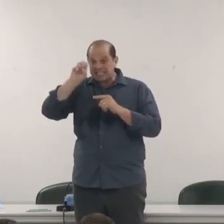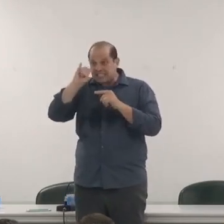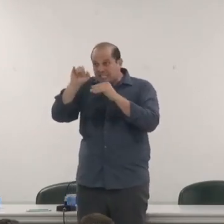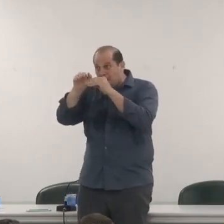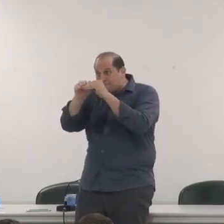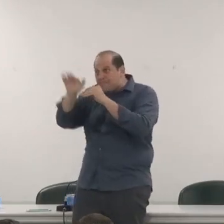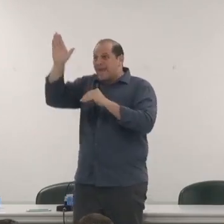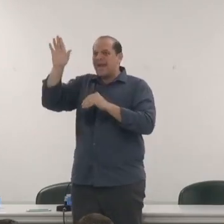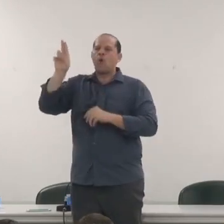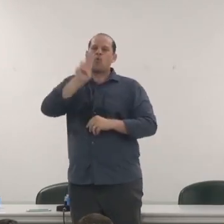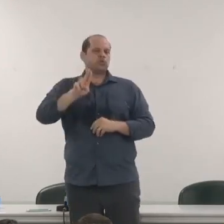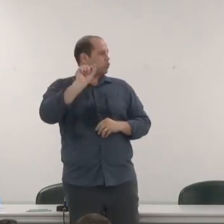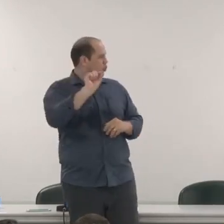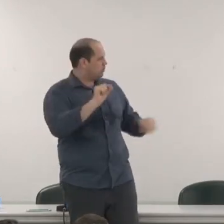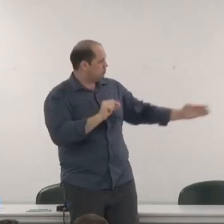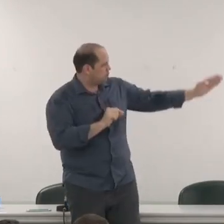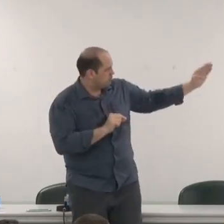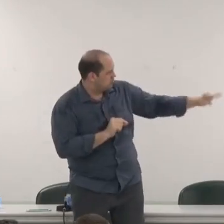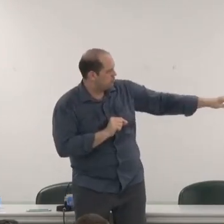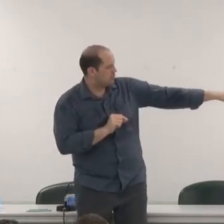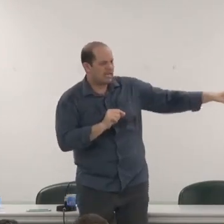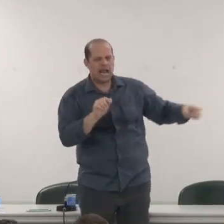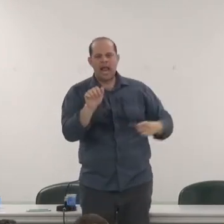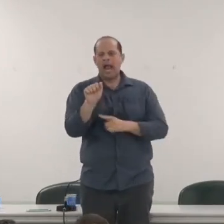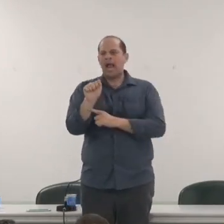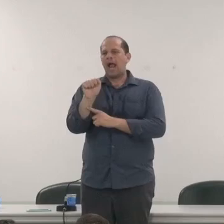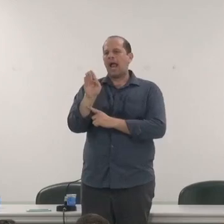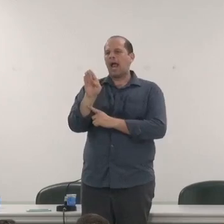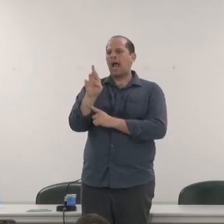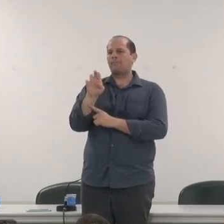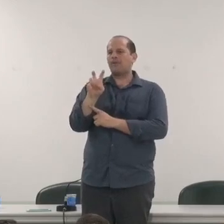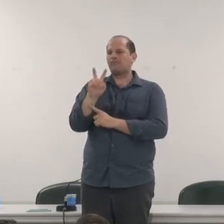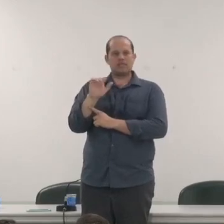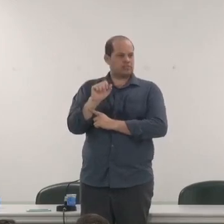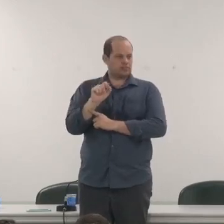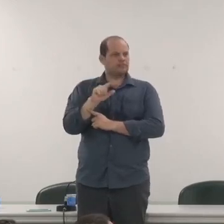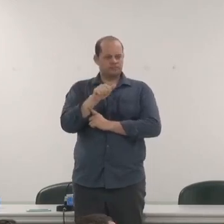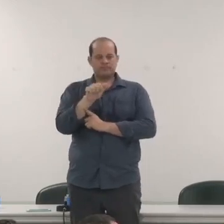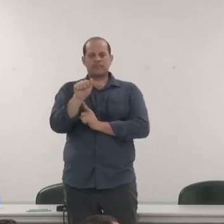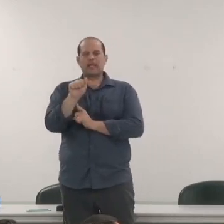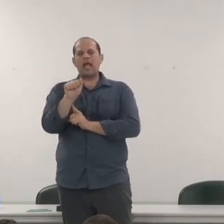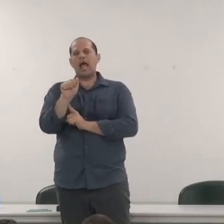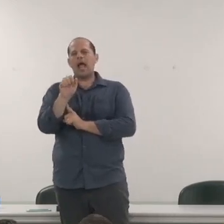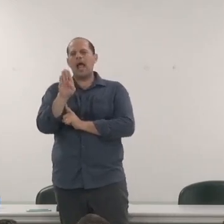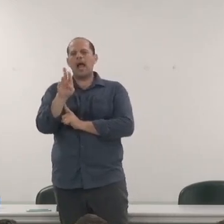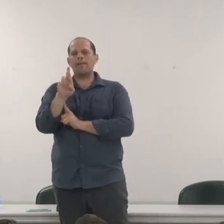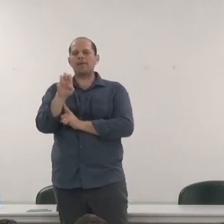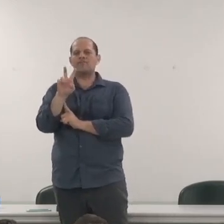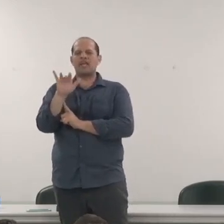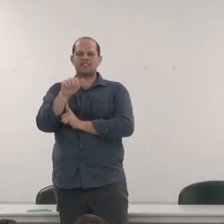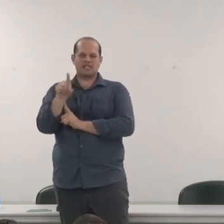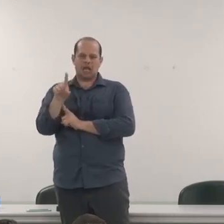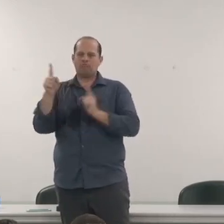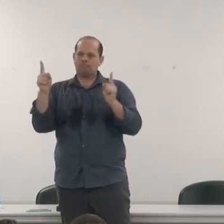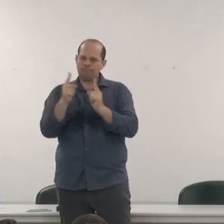não encontrou. Mais do que 6 letras, há, então, um processo de inicialização, que